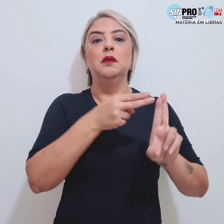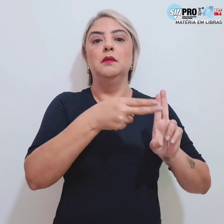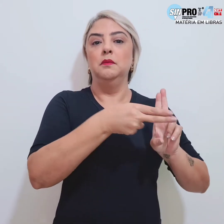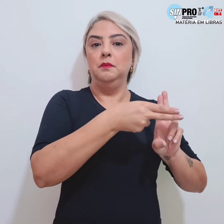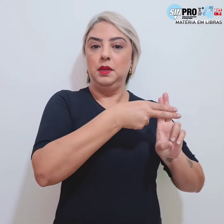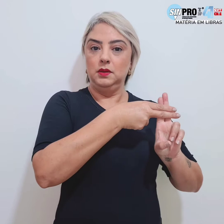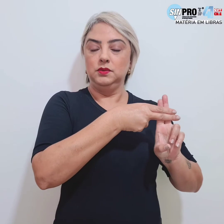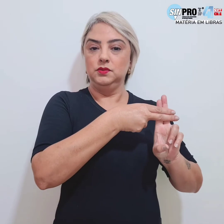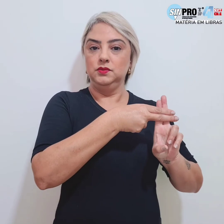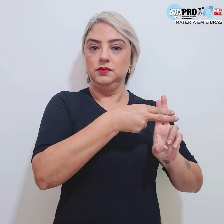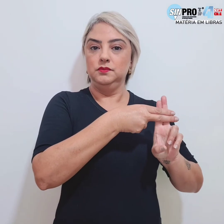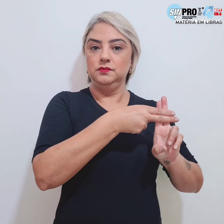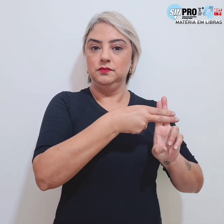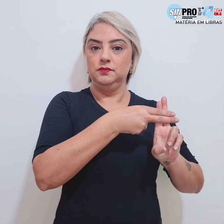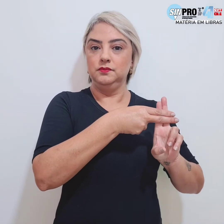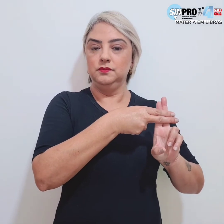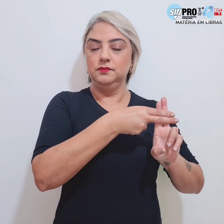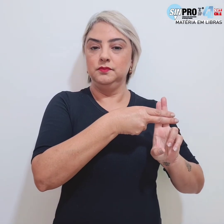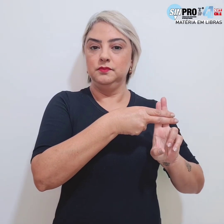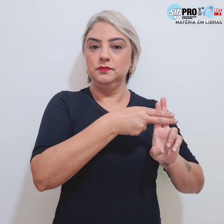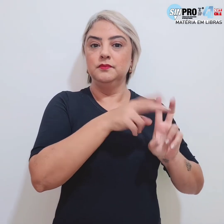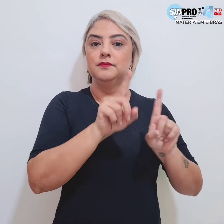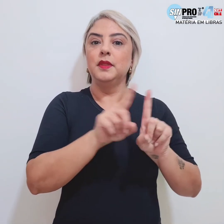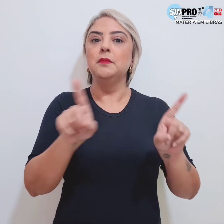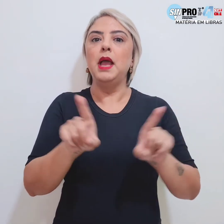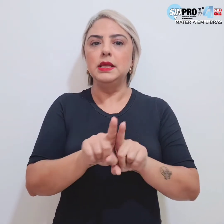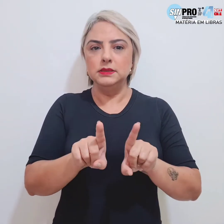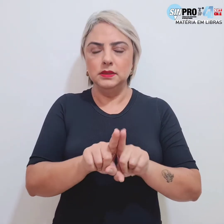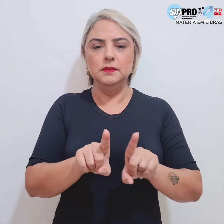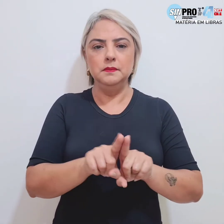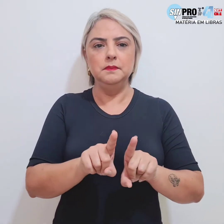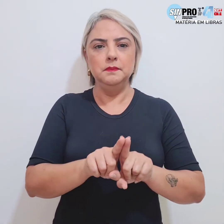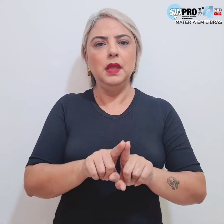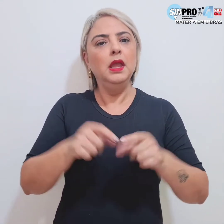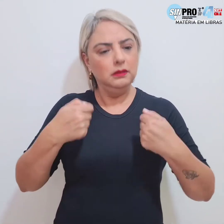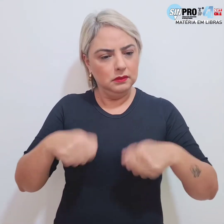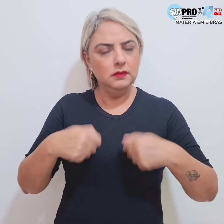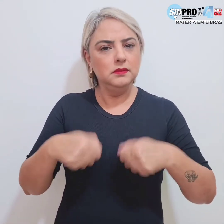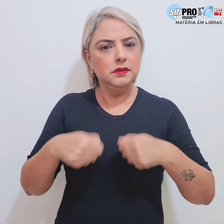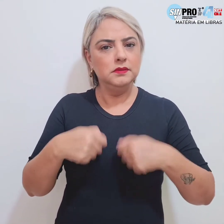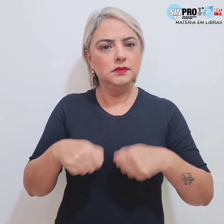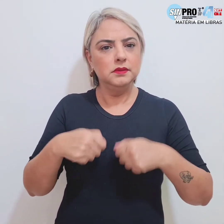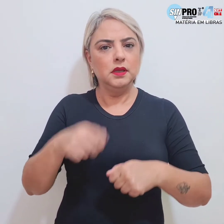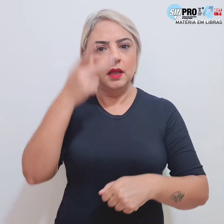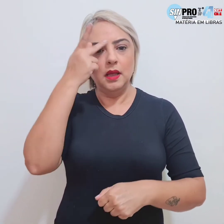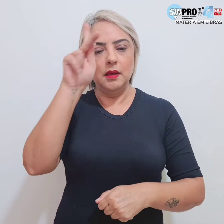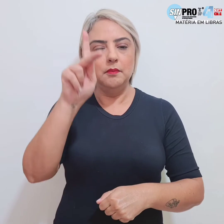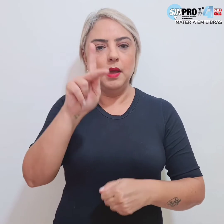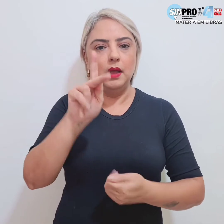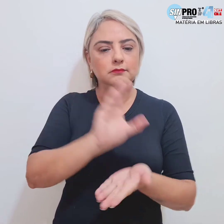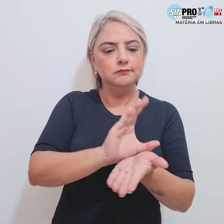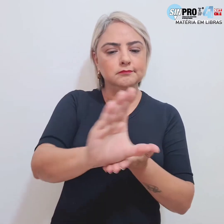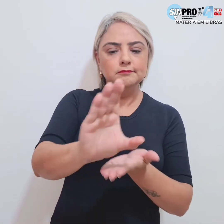de Saúde, SUS, mas se fizeram necessários para o repasse do